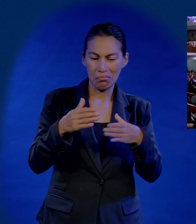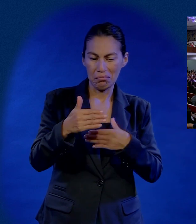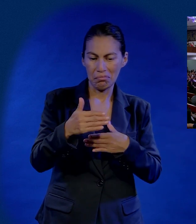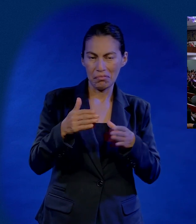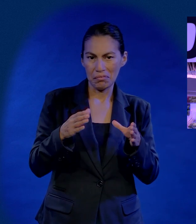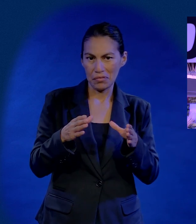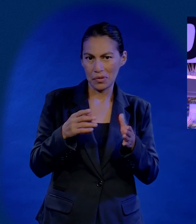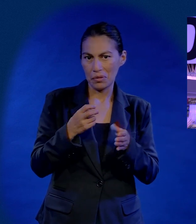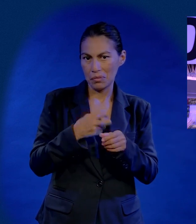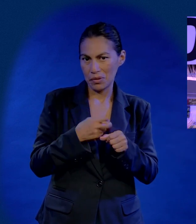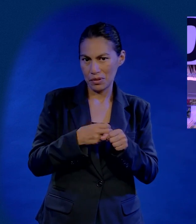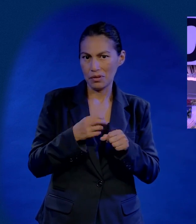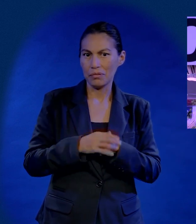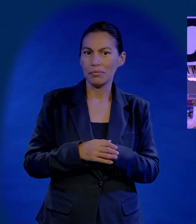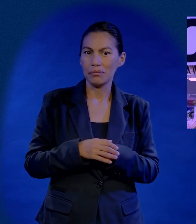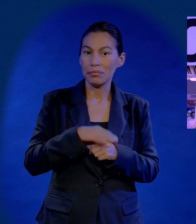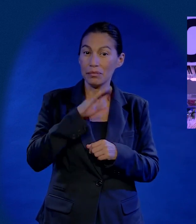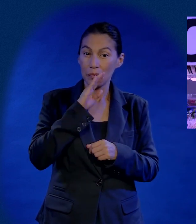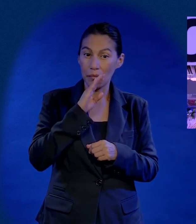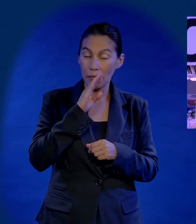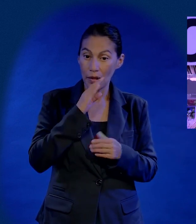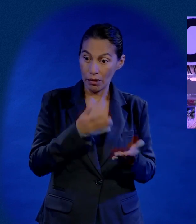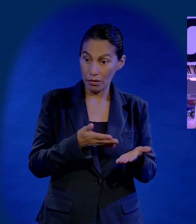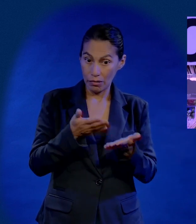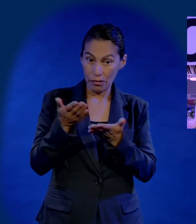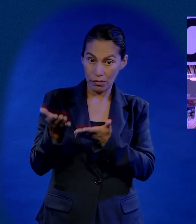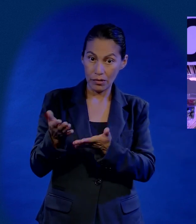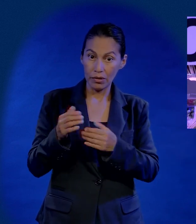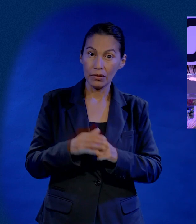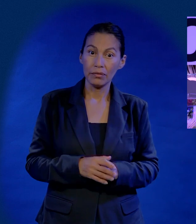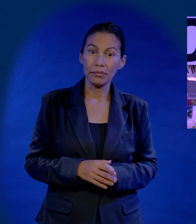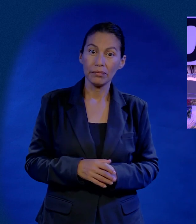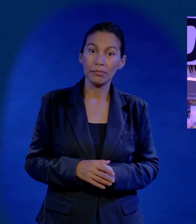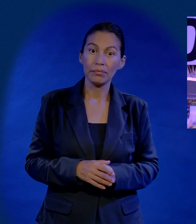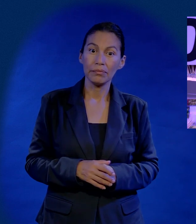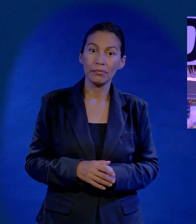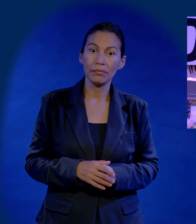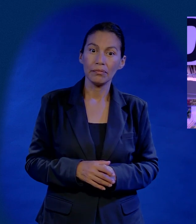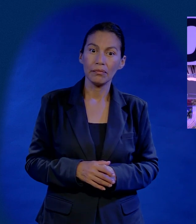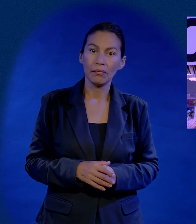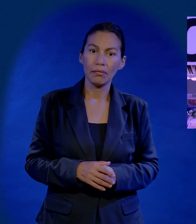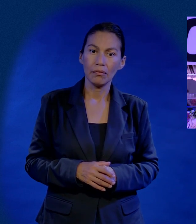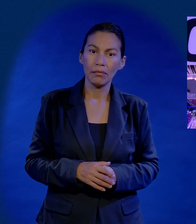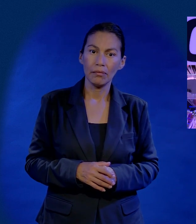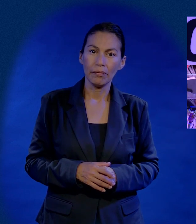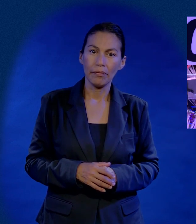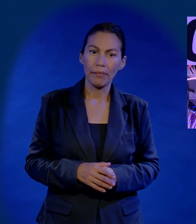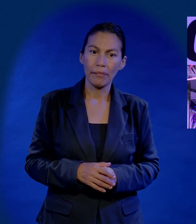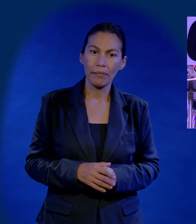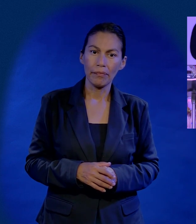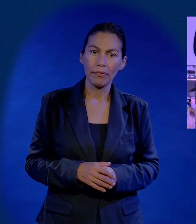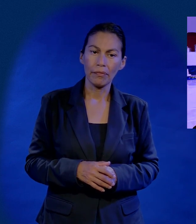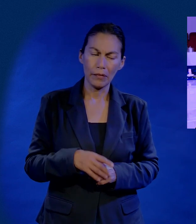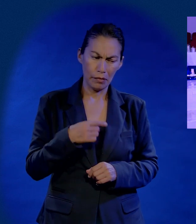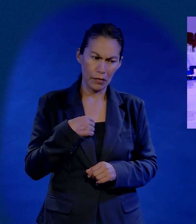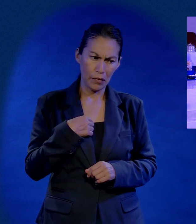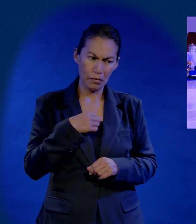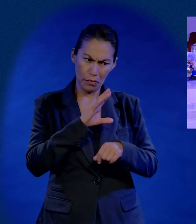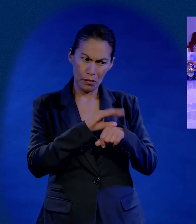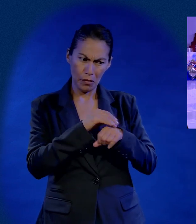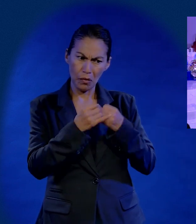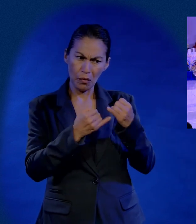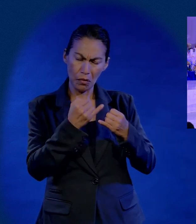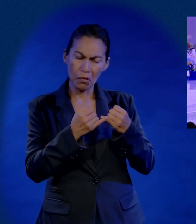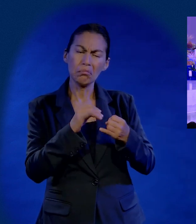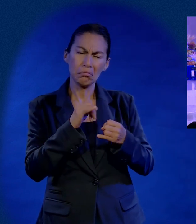no me pagan. Pero ella se fue con las vecinas a esa demostración de topper. Y entonces a mí me permitió